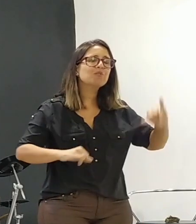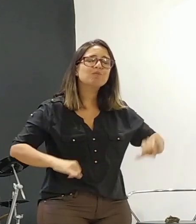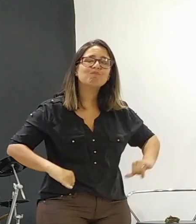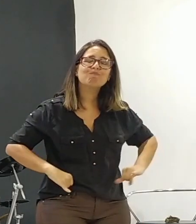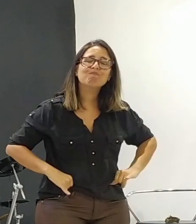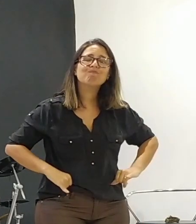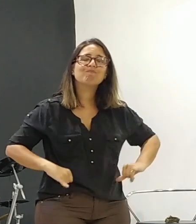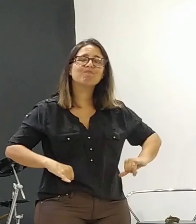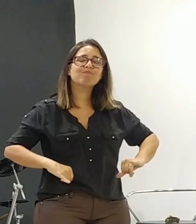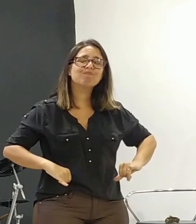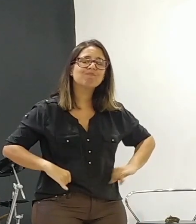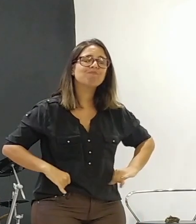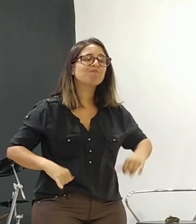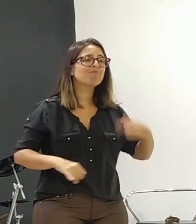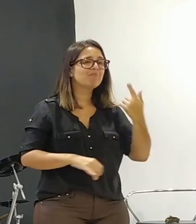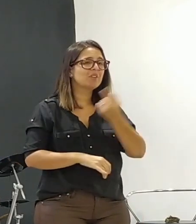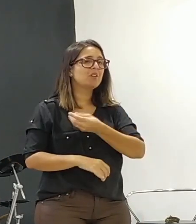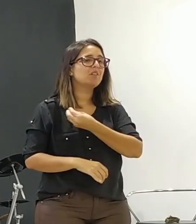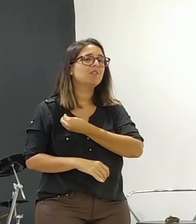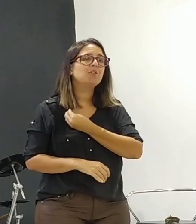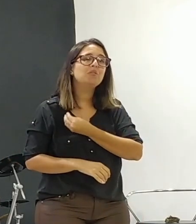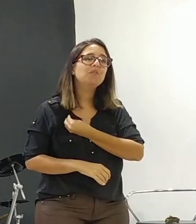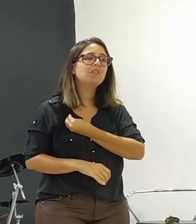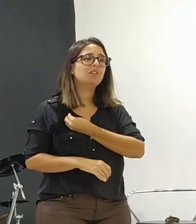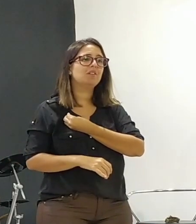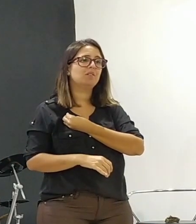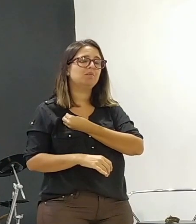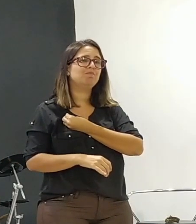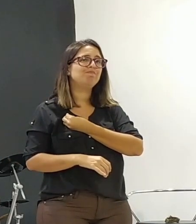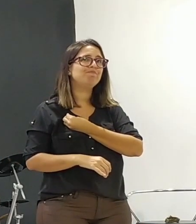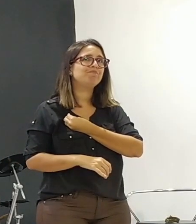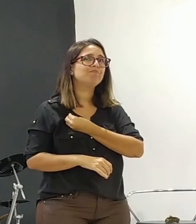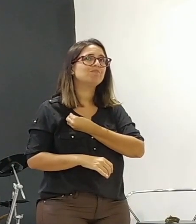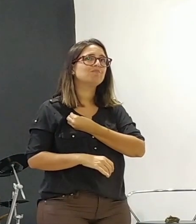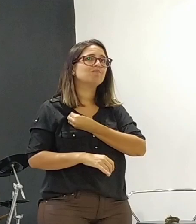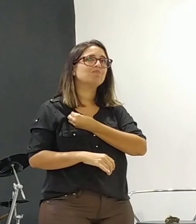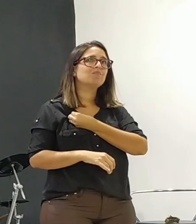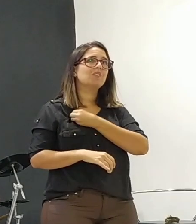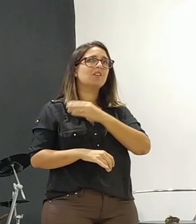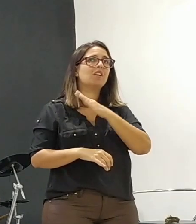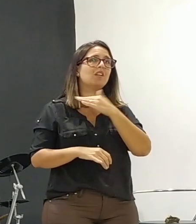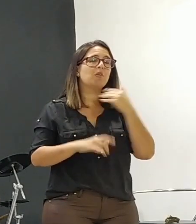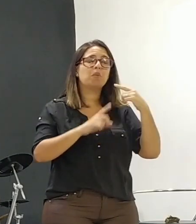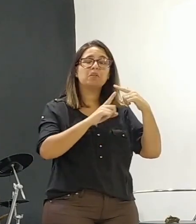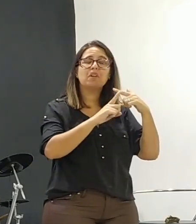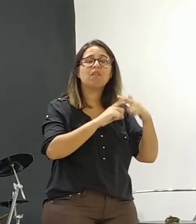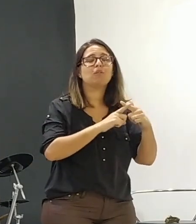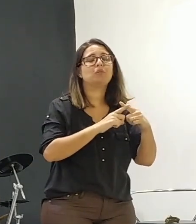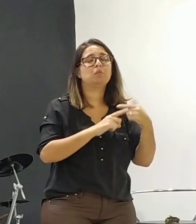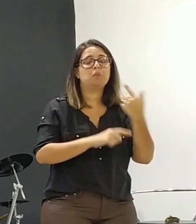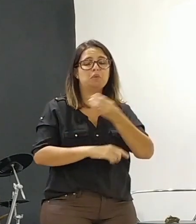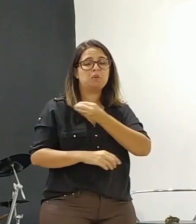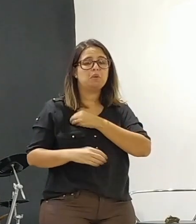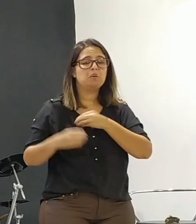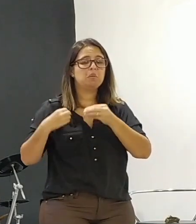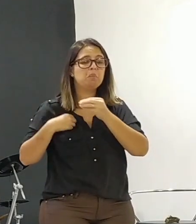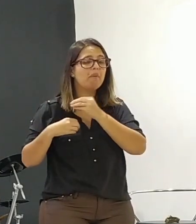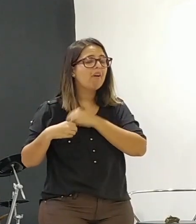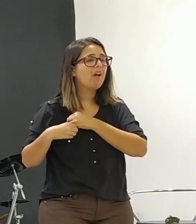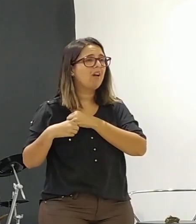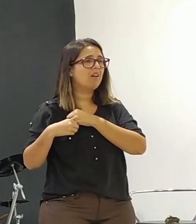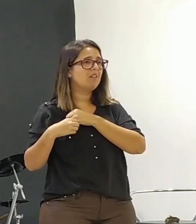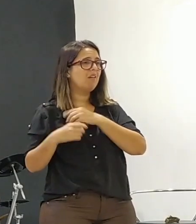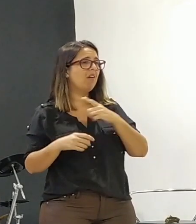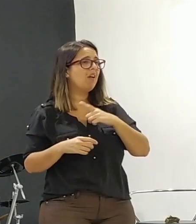causas, o quanto ele pagou pelos nossos pecados, é real. E tem gente banalizando isso aí. Nós temos